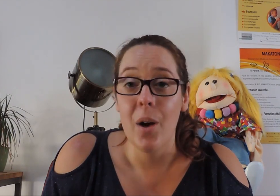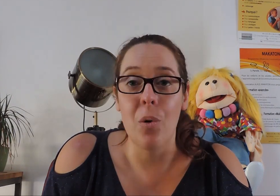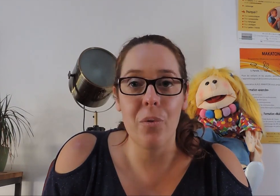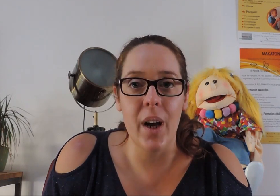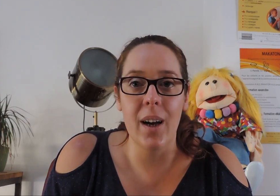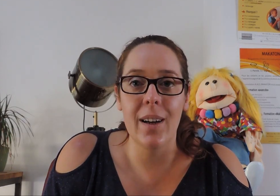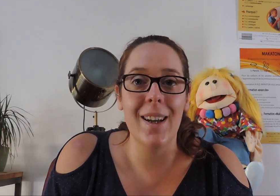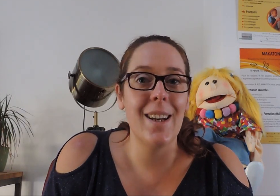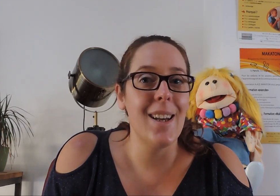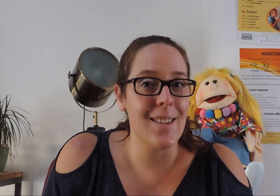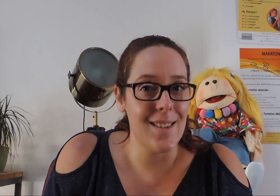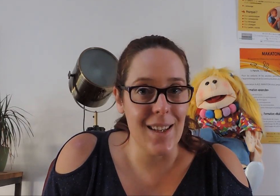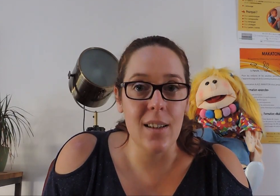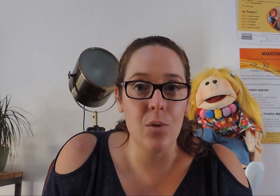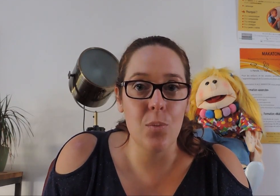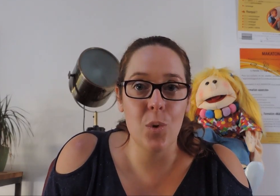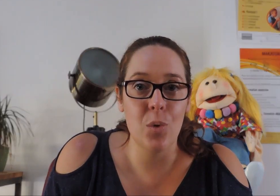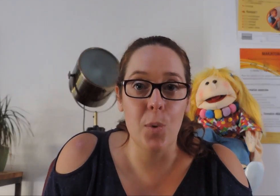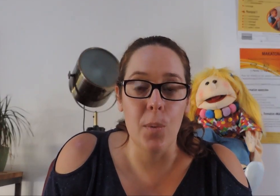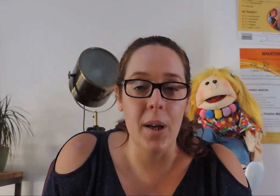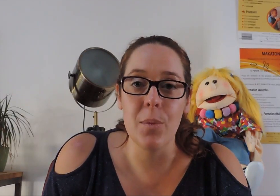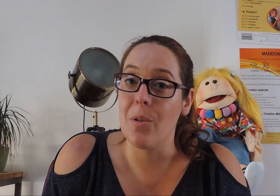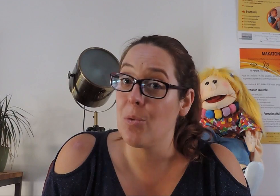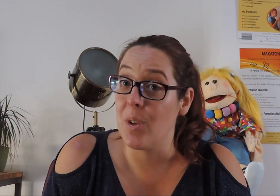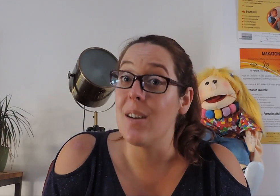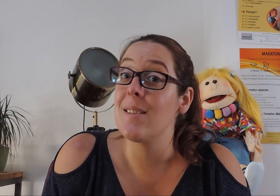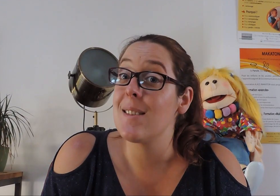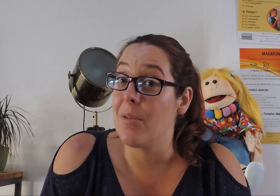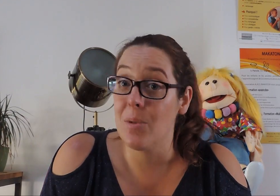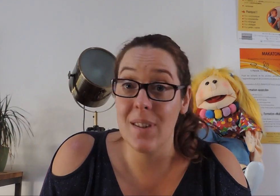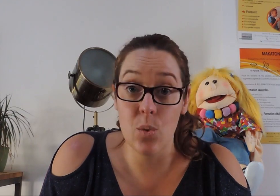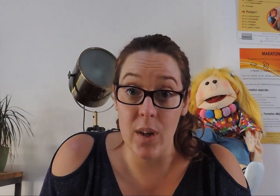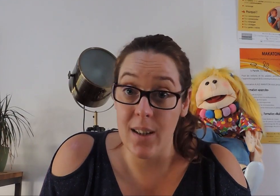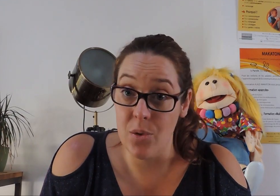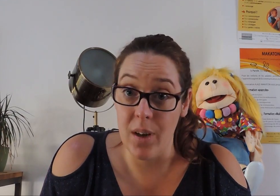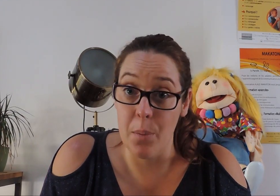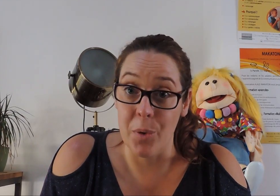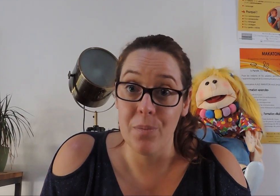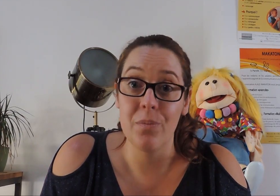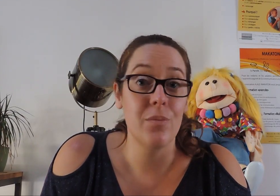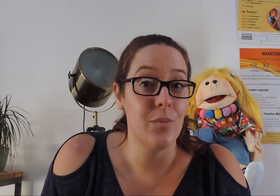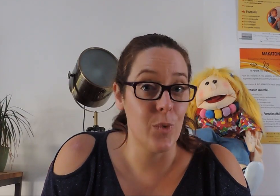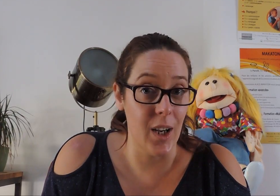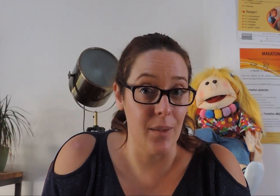on va régler un certain nombre de problèmes en tout cas ça va en découler naturellement voilà